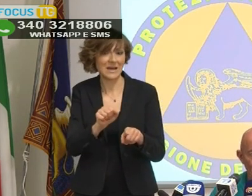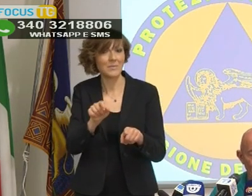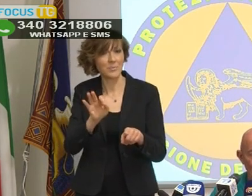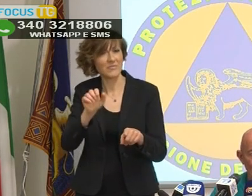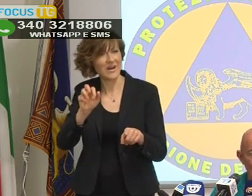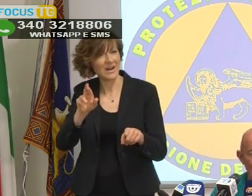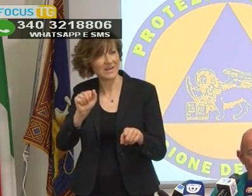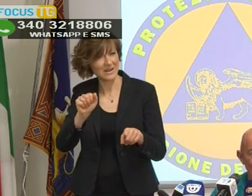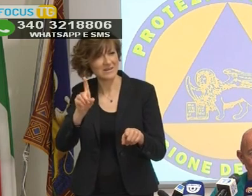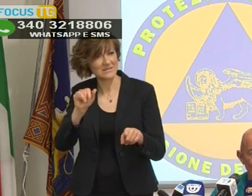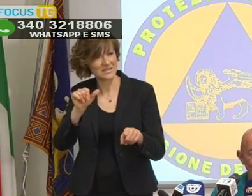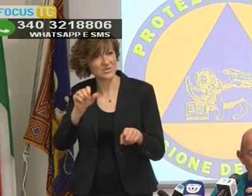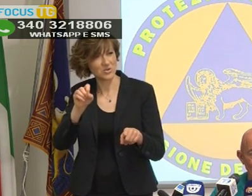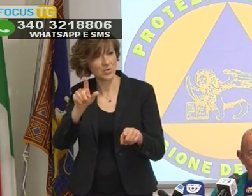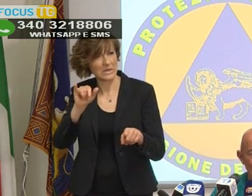Soligo.